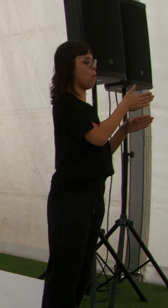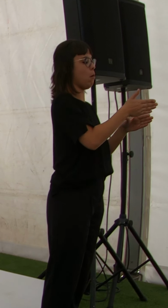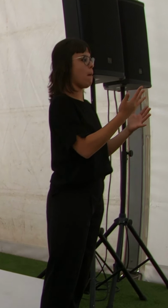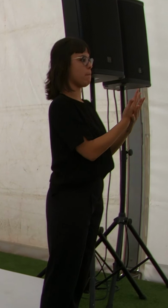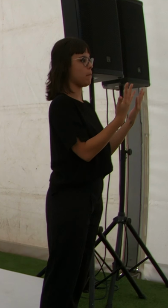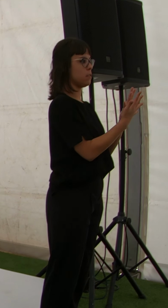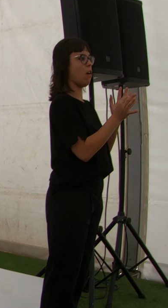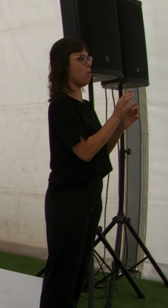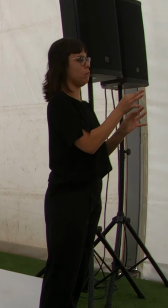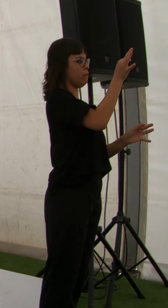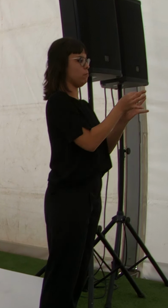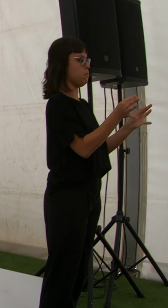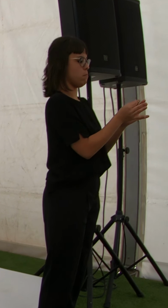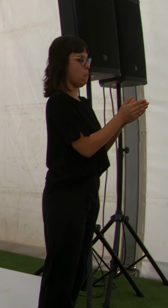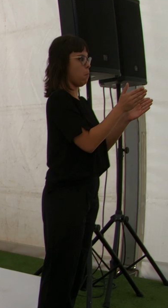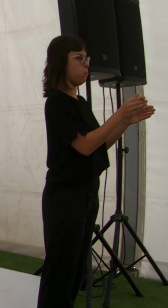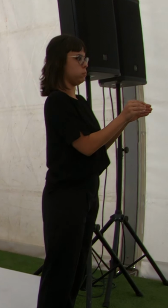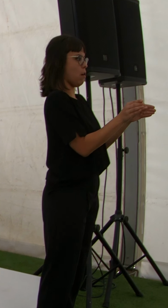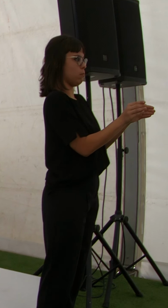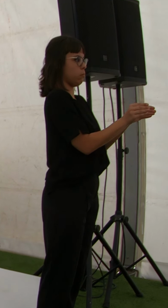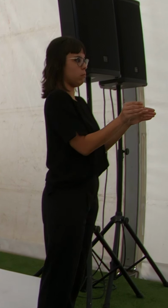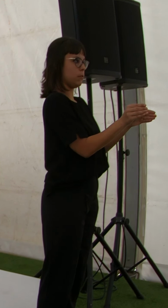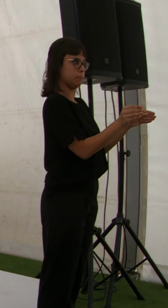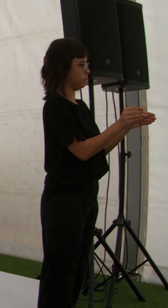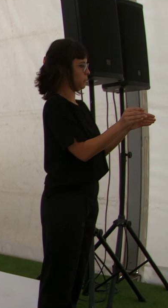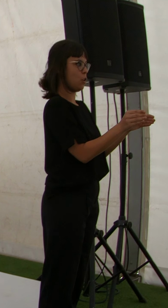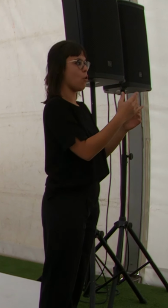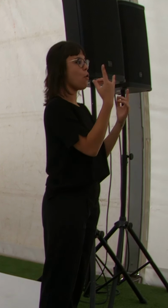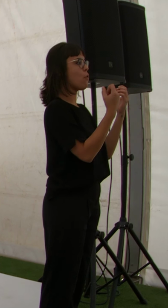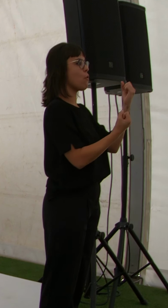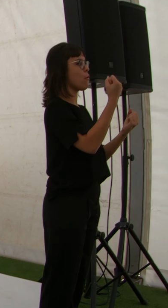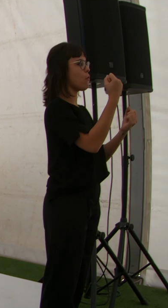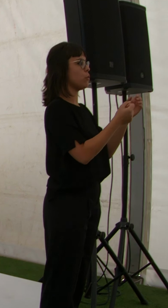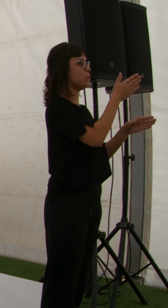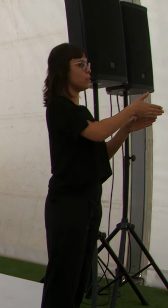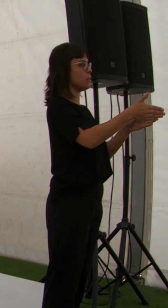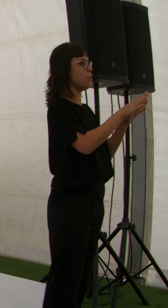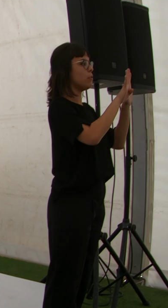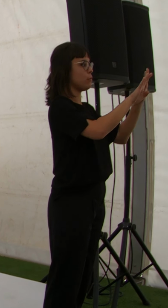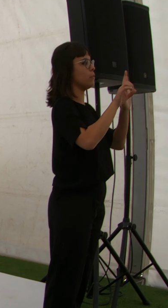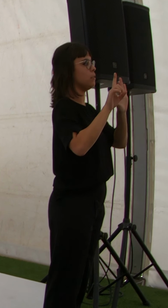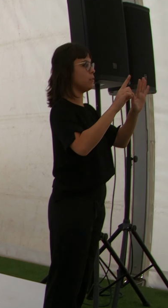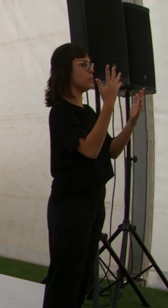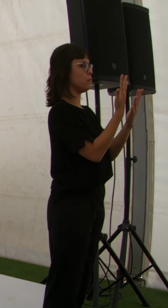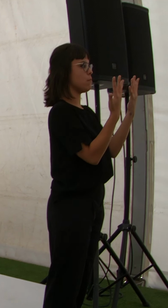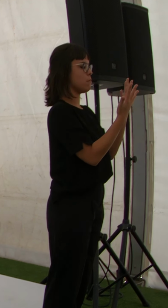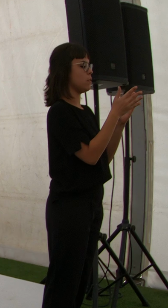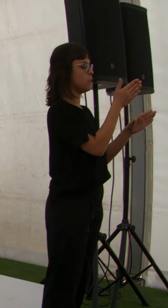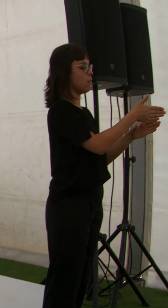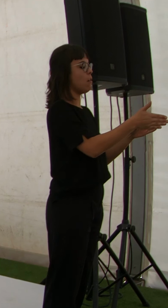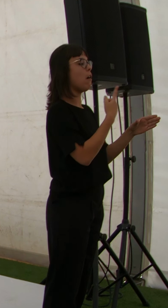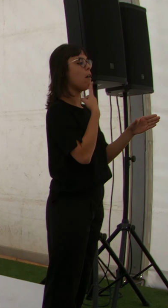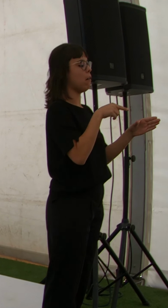tamaño, ni de nada por el estilo. El hecho de juntar 96 celdas en un coche, cerrar la batería y decir que iba a seguir funcionando dentro de 20